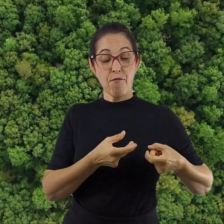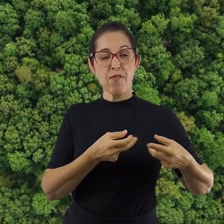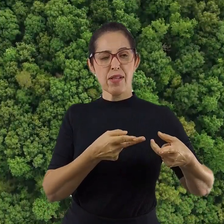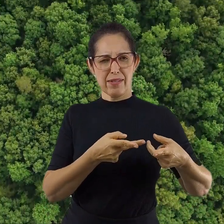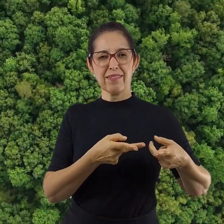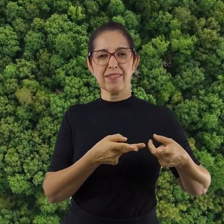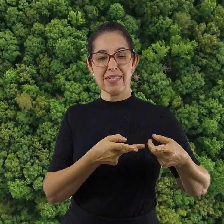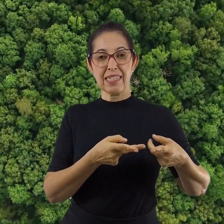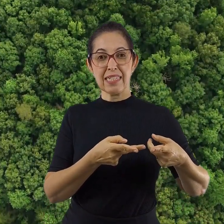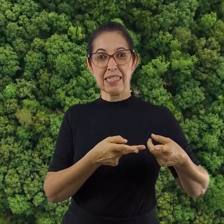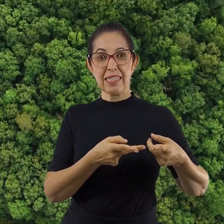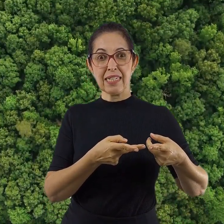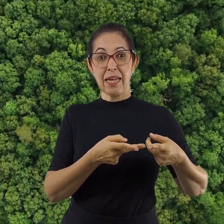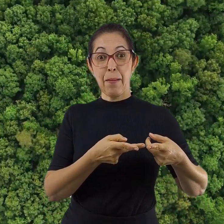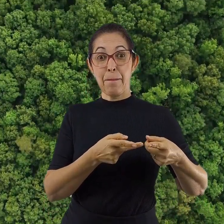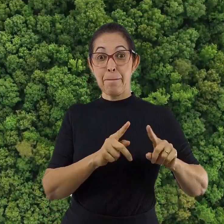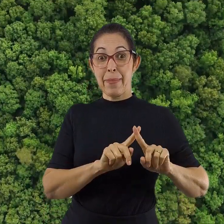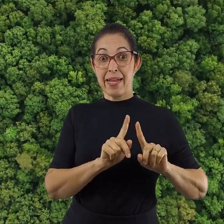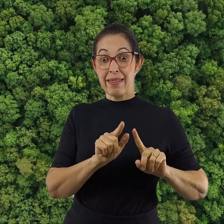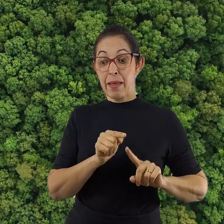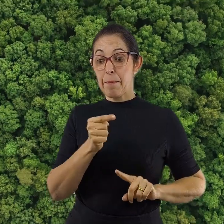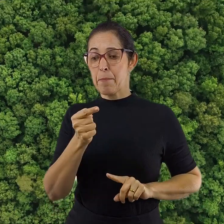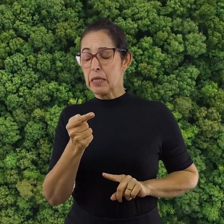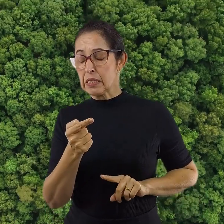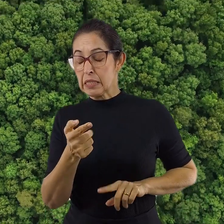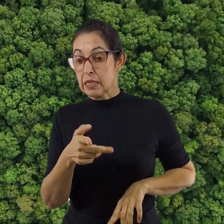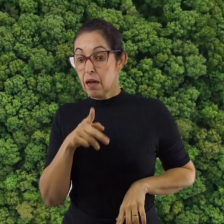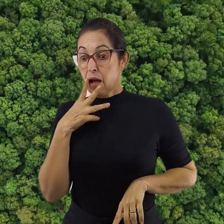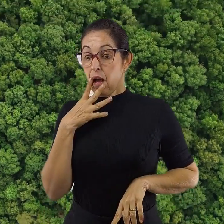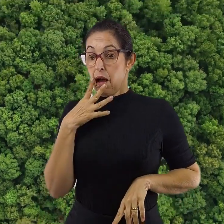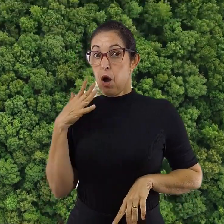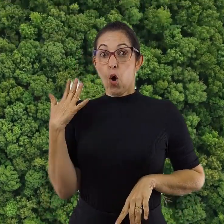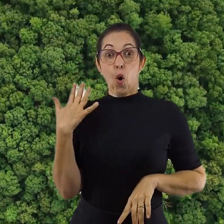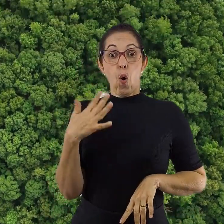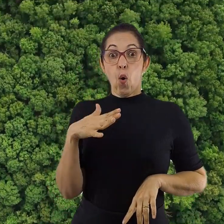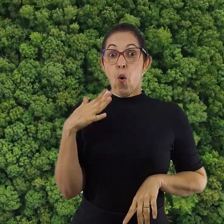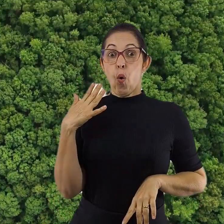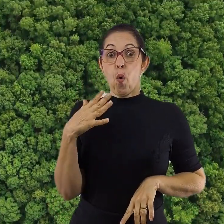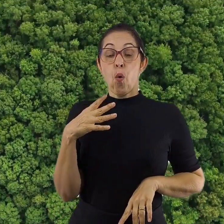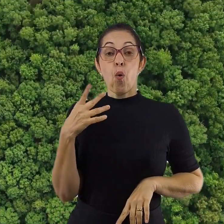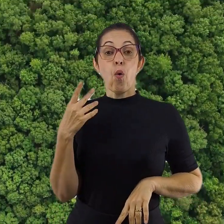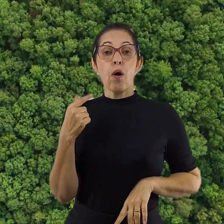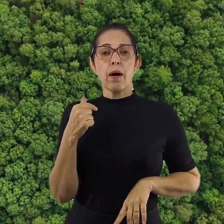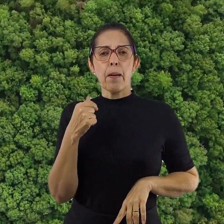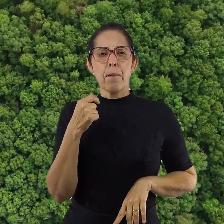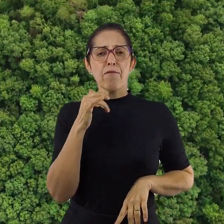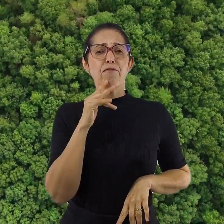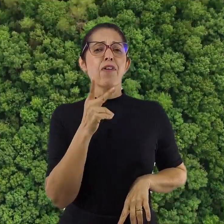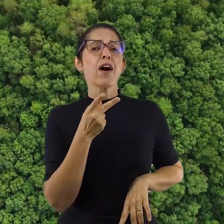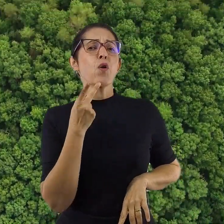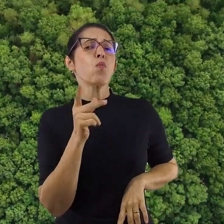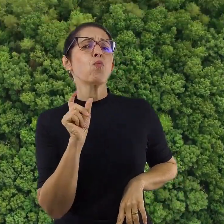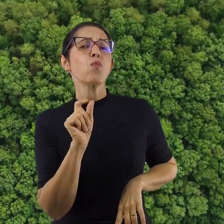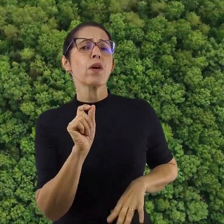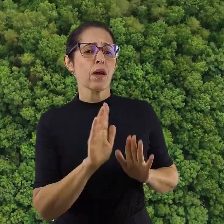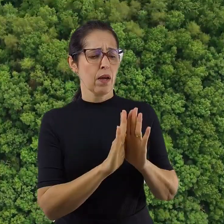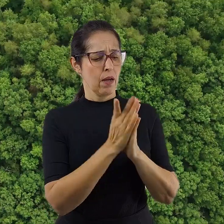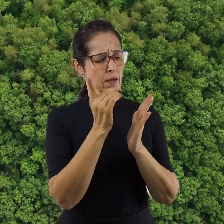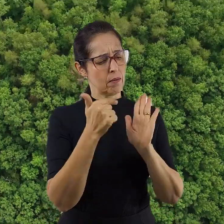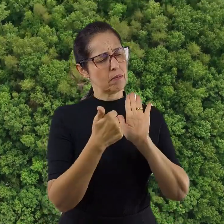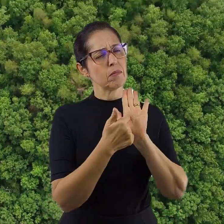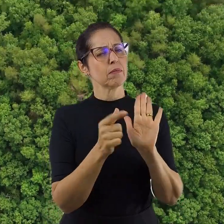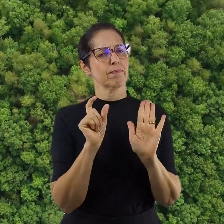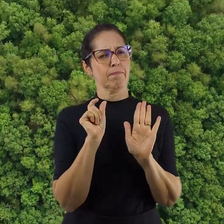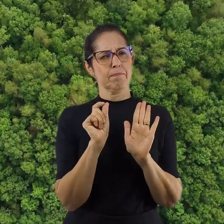Quando ele se deu por si, quando ele caiu em si, o que a Bíblia diz que ele falou? Preste